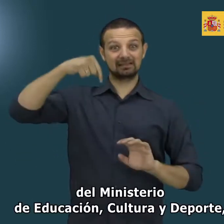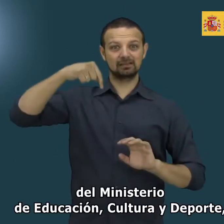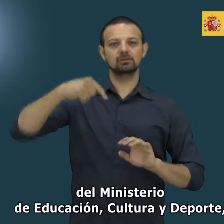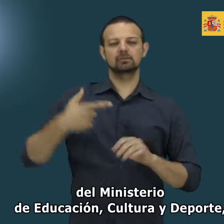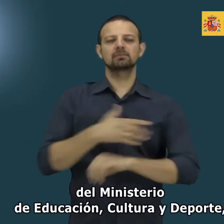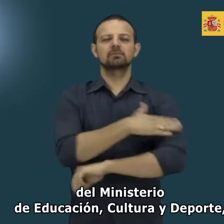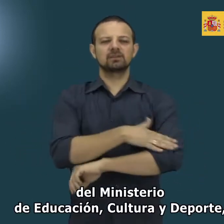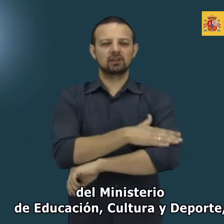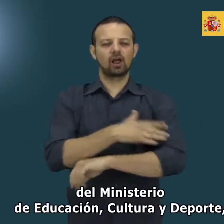Cultura y Deporte